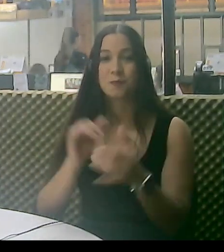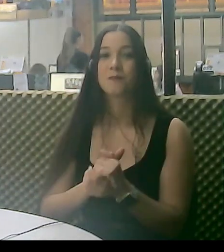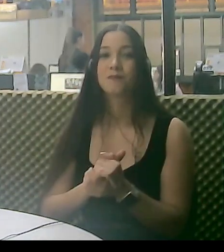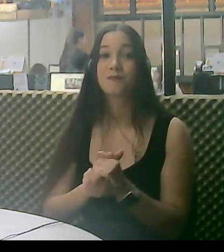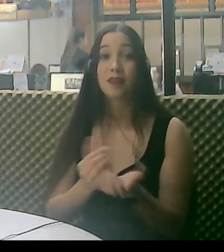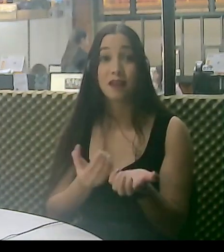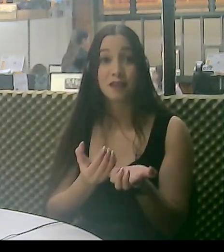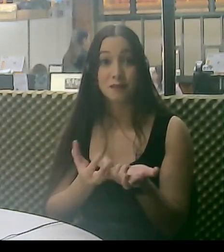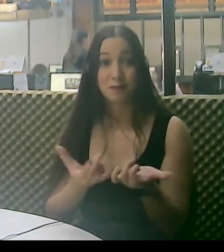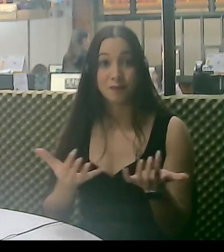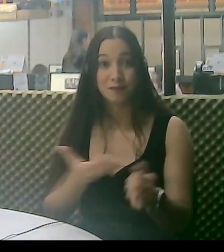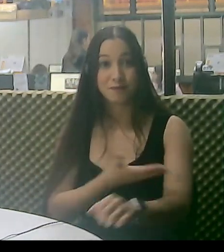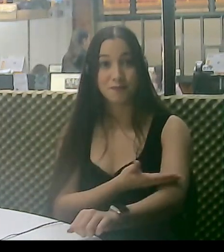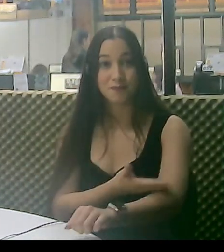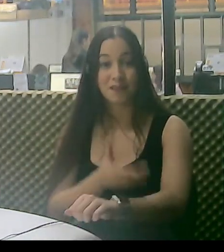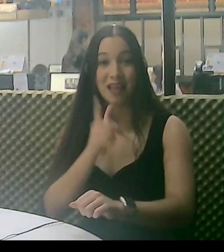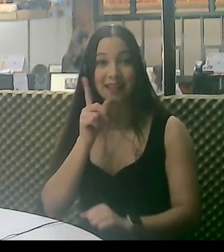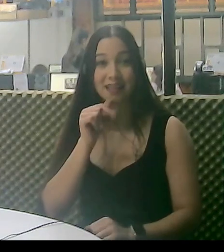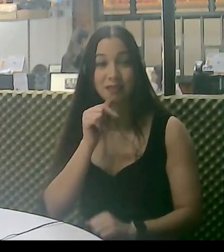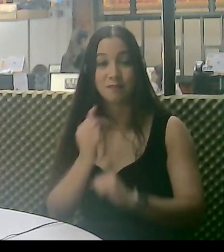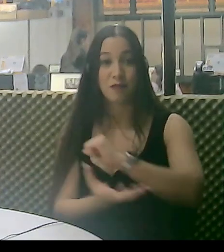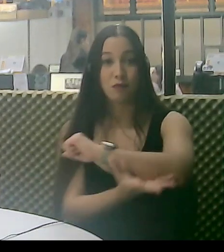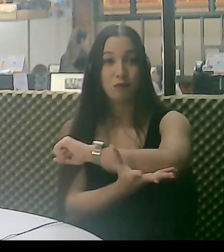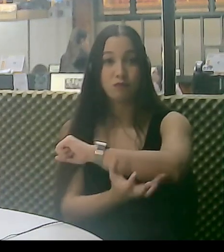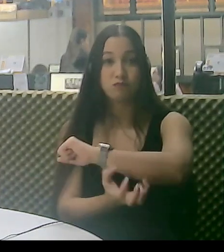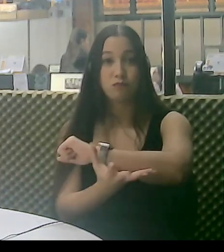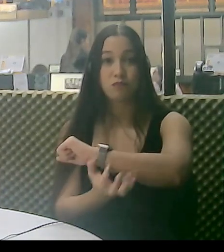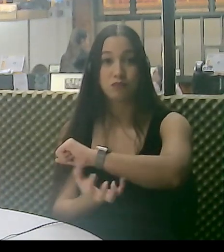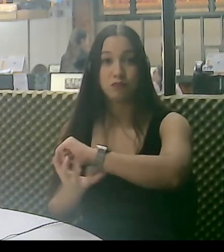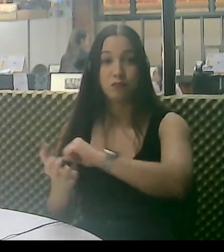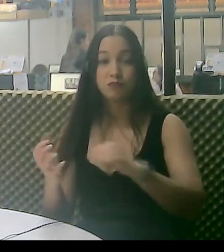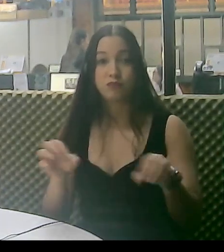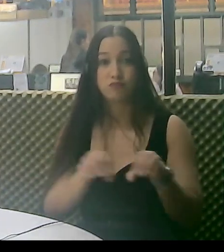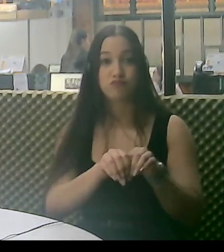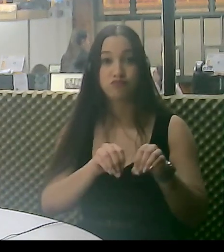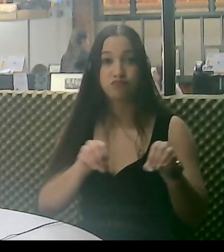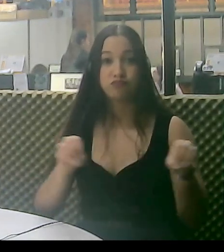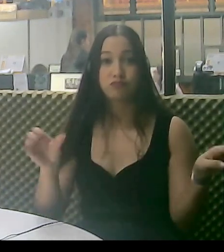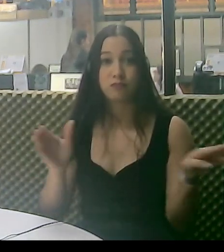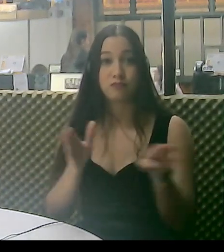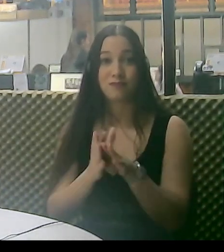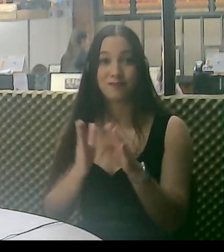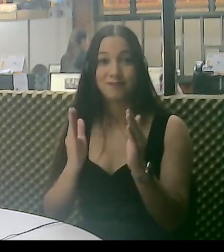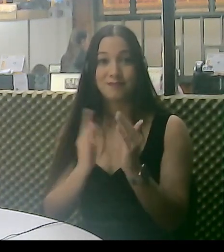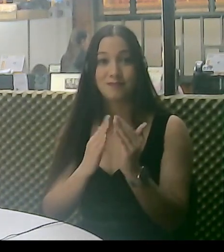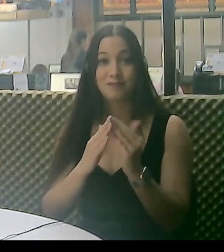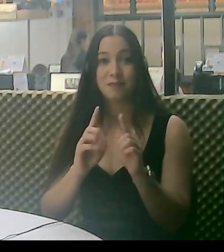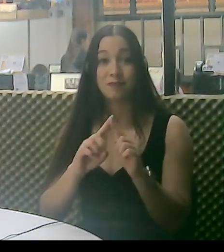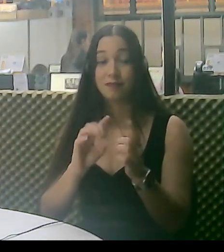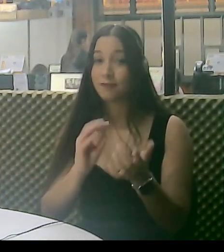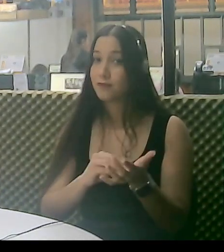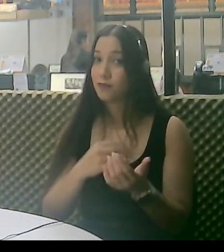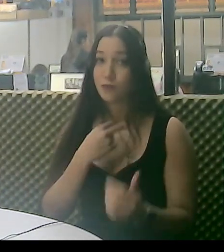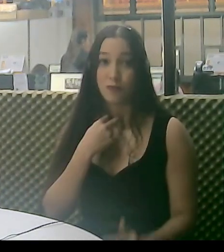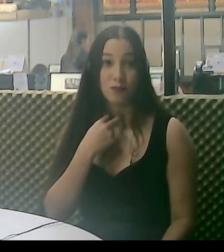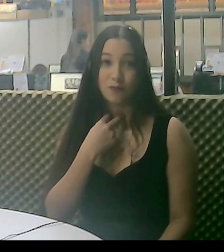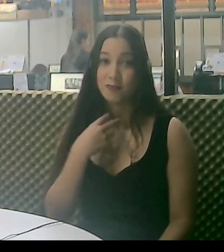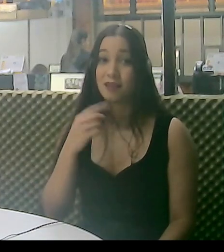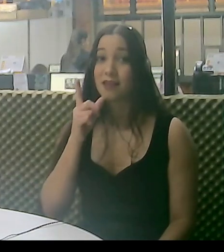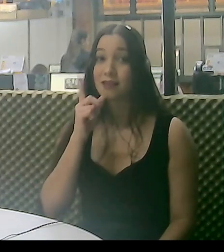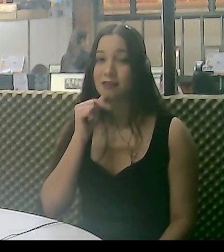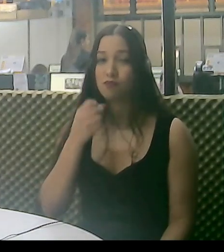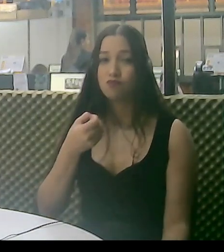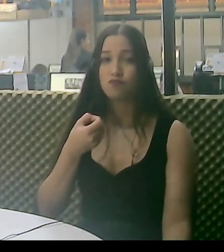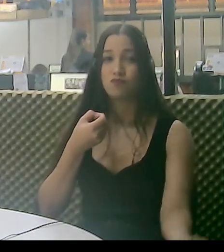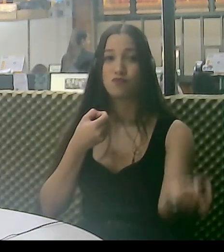Capim Branco, o Demai capta água que será tratada e levada até a sua casa. Mas para não faltar água aqui, o Demai volta